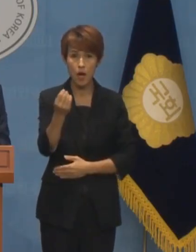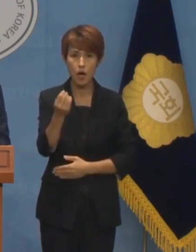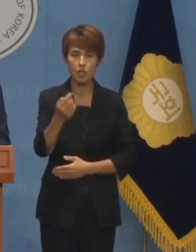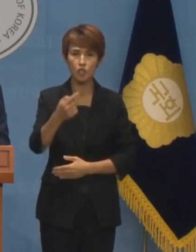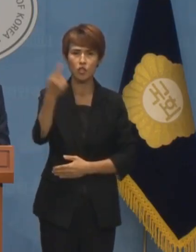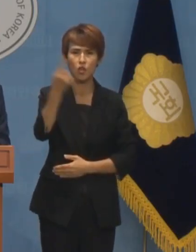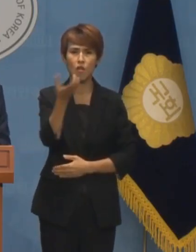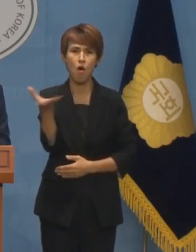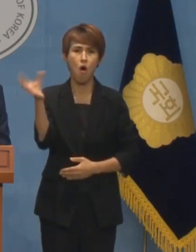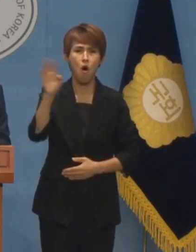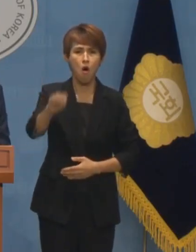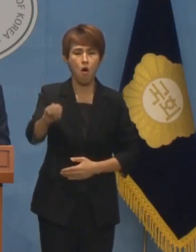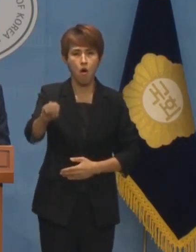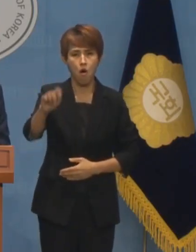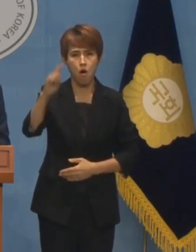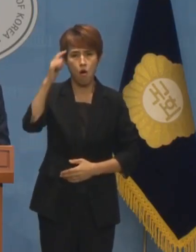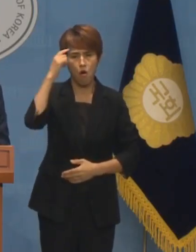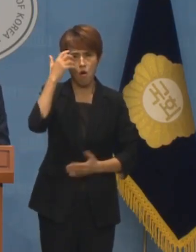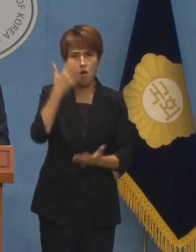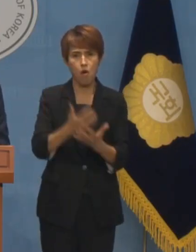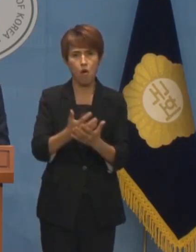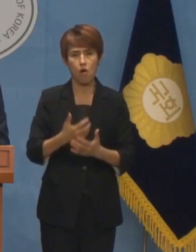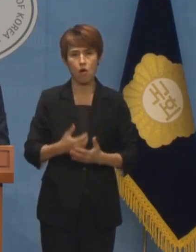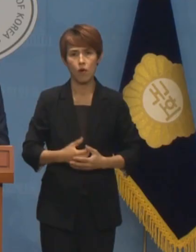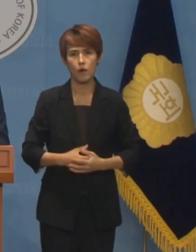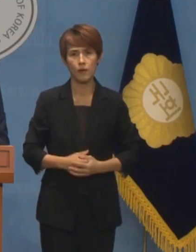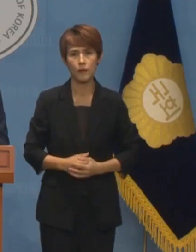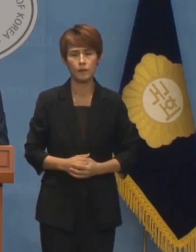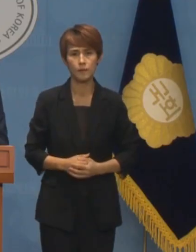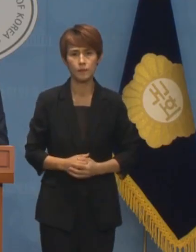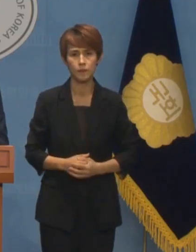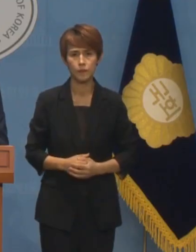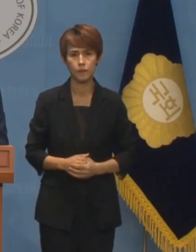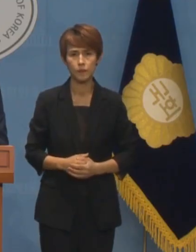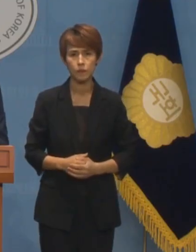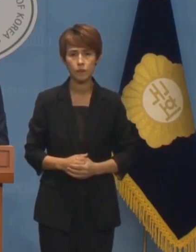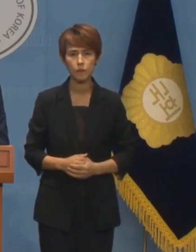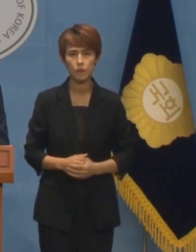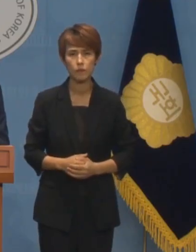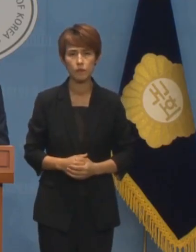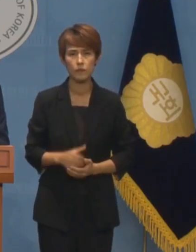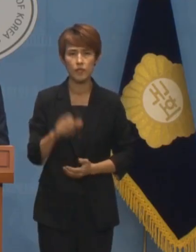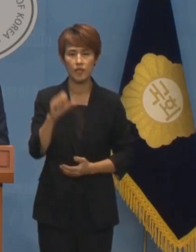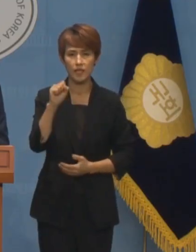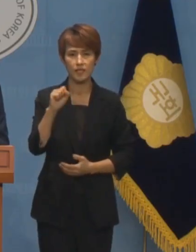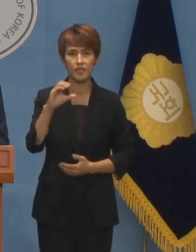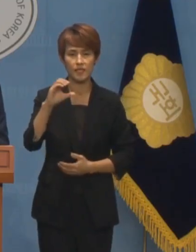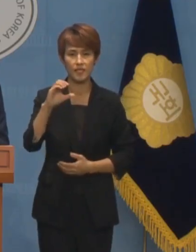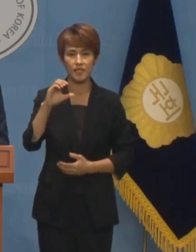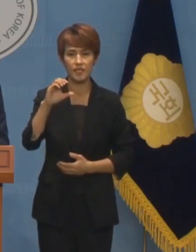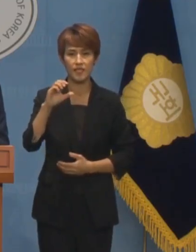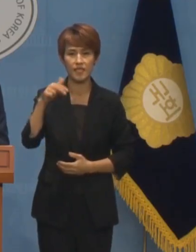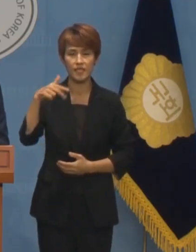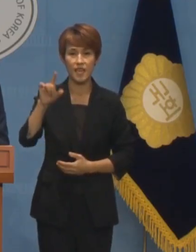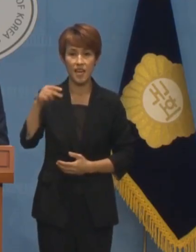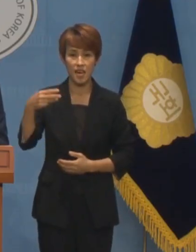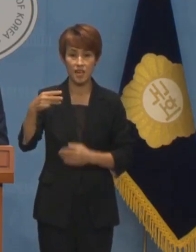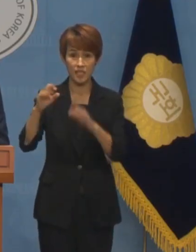1,000억 원에 이르는 것으로 드러났습니다. 이는 SC제일은행이